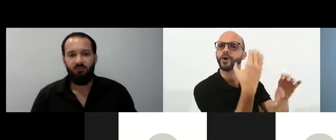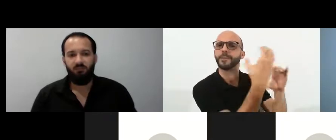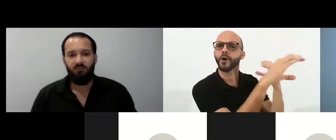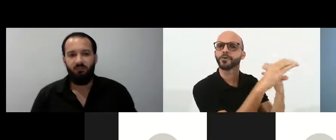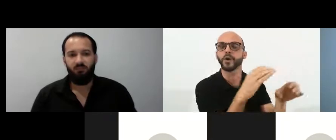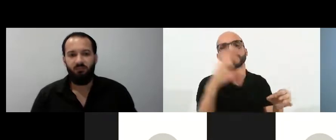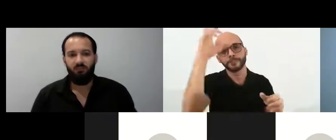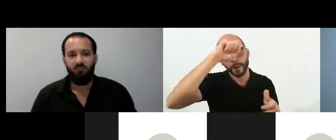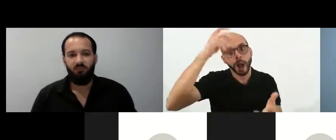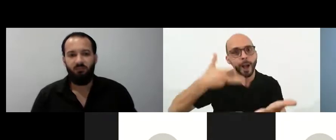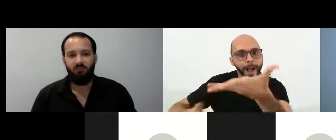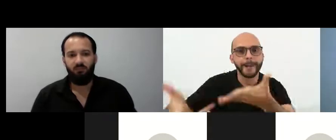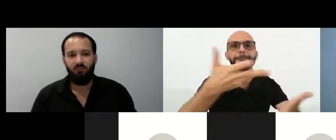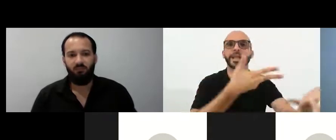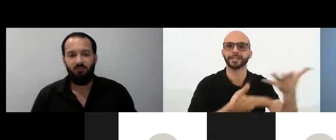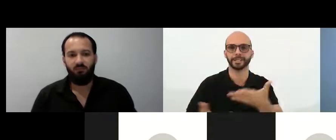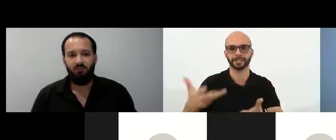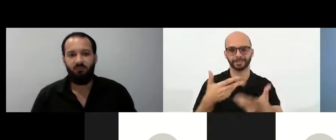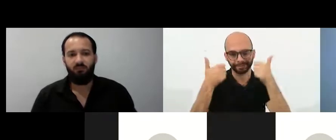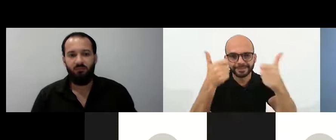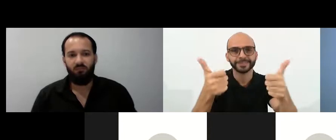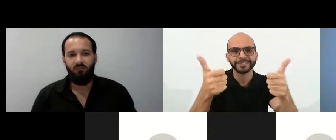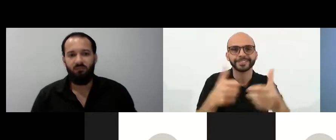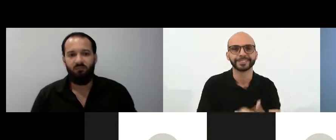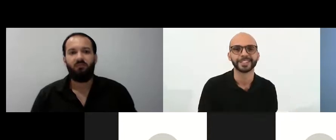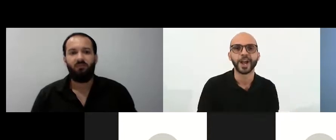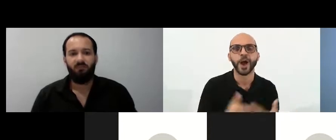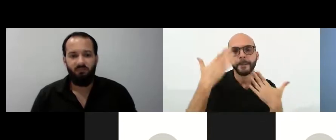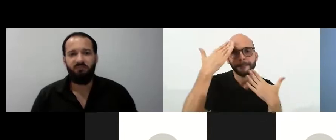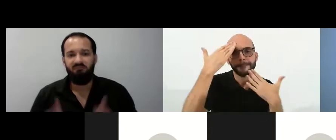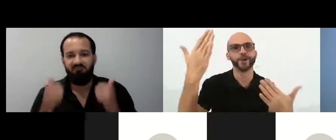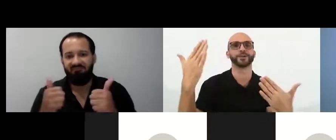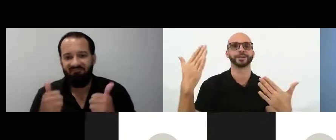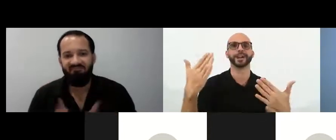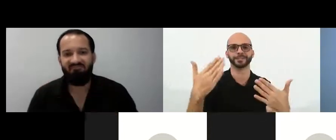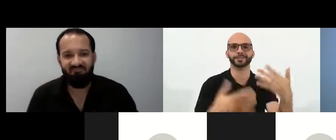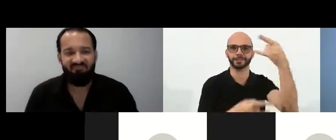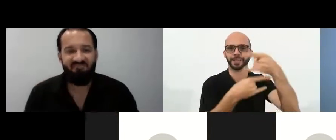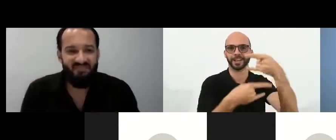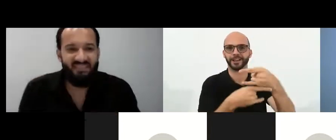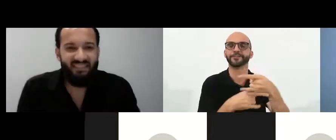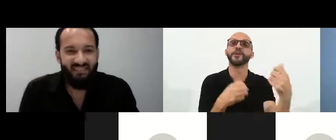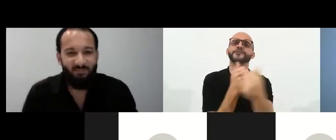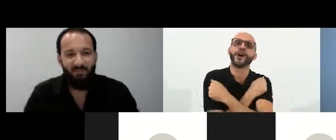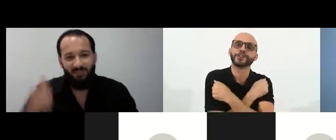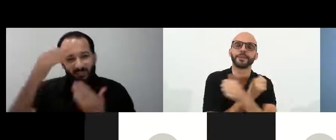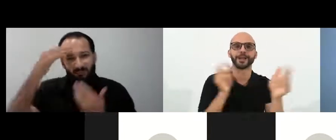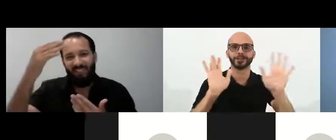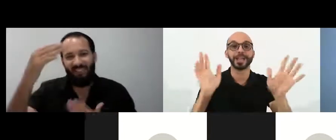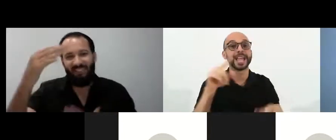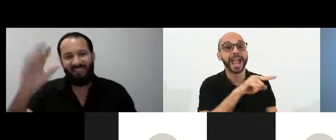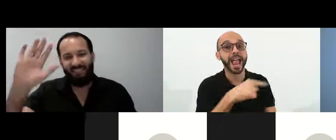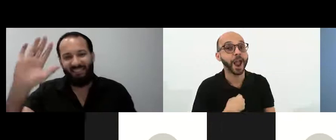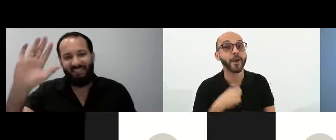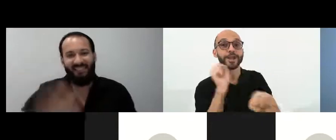estar ali. Peço para vocês compartilharem, possam ali estar interagindo, ok? Muito obrigada. Obrigada